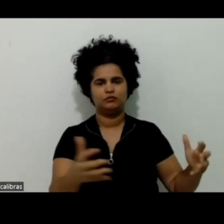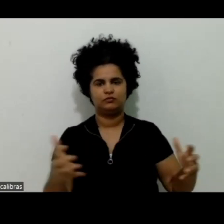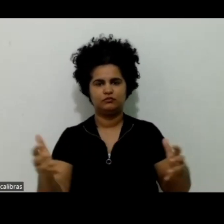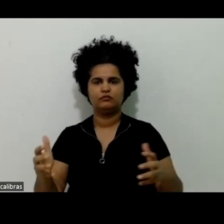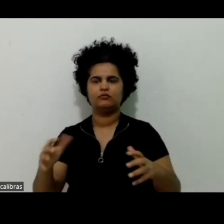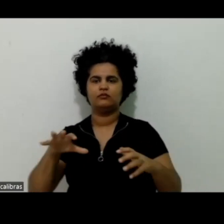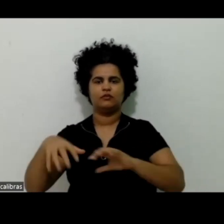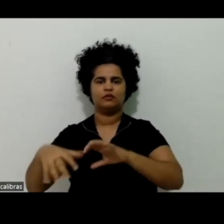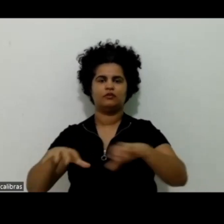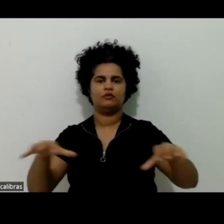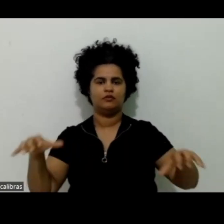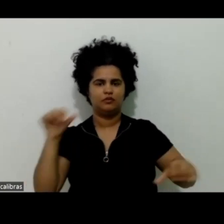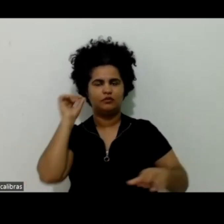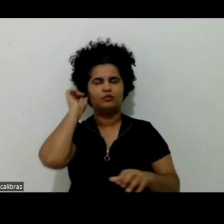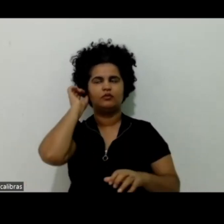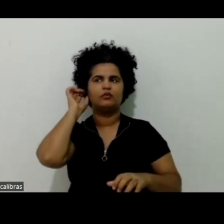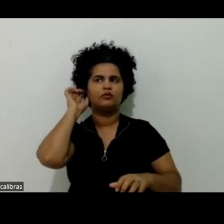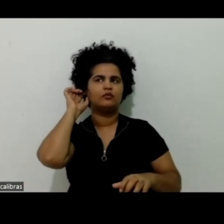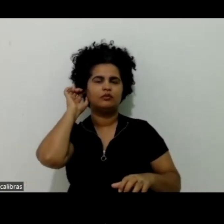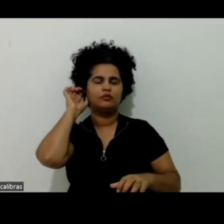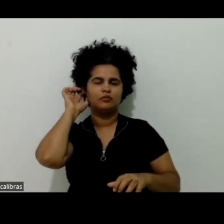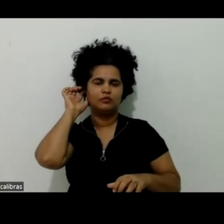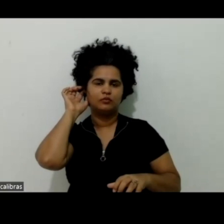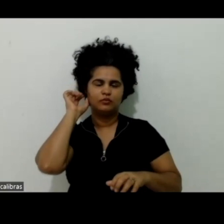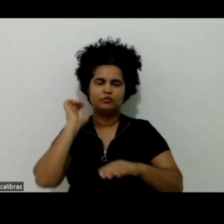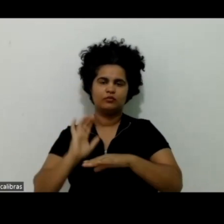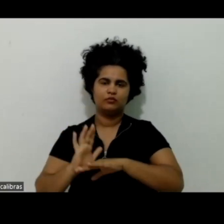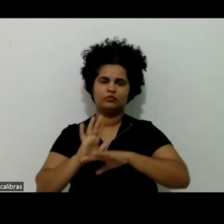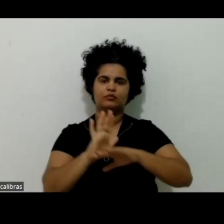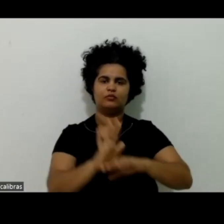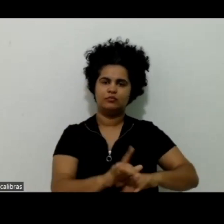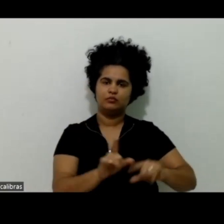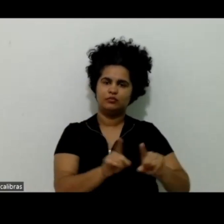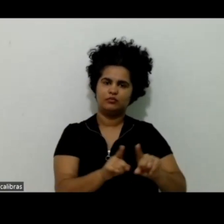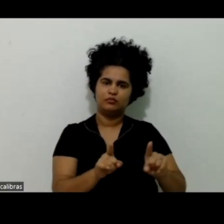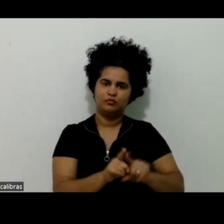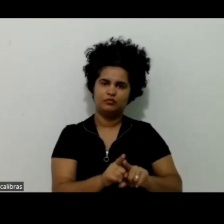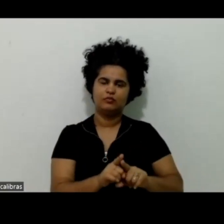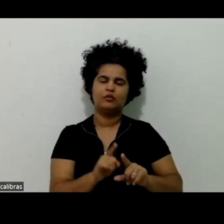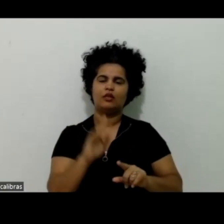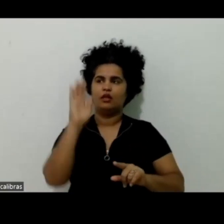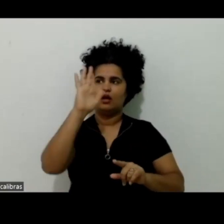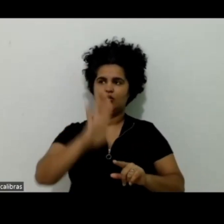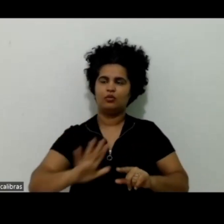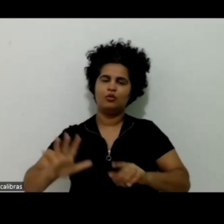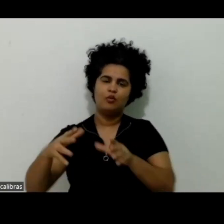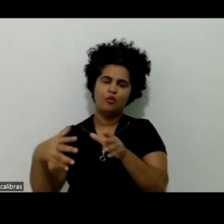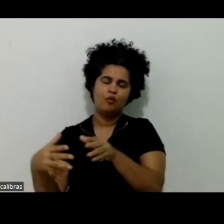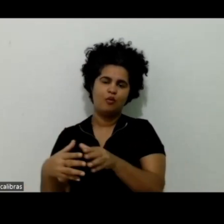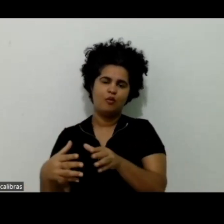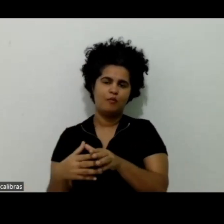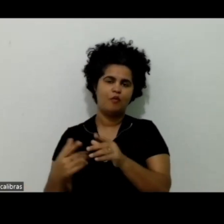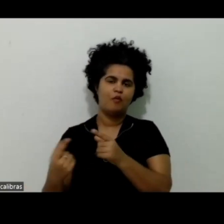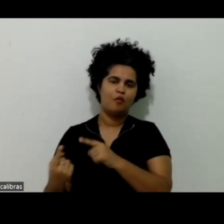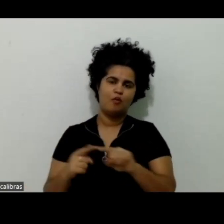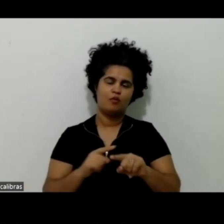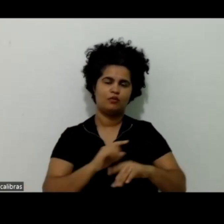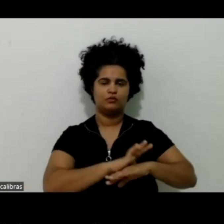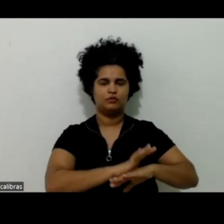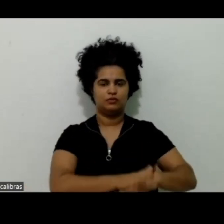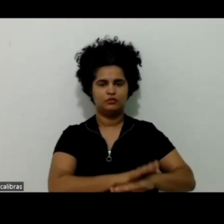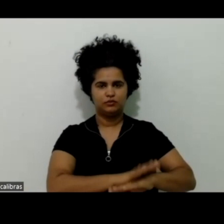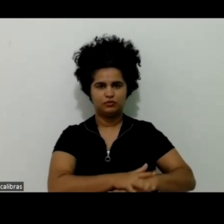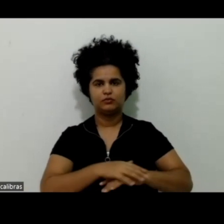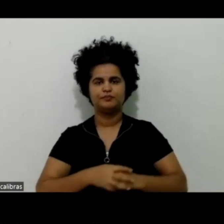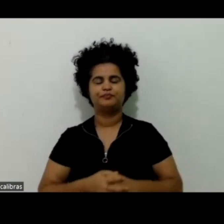regionais, né, mandaram contribuição, a Frente Nacional de Assistentes Sociais no Combate ao Racismo, a Articulação Brasileira, né, de Serviços Sociais de